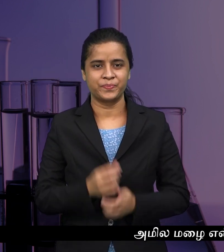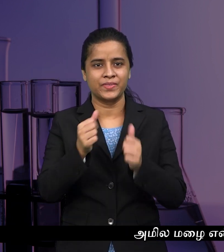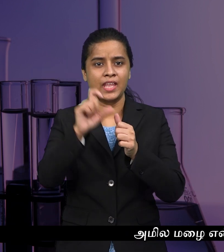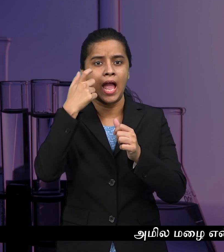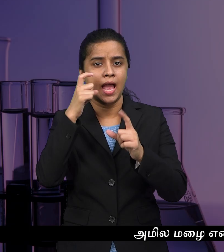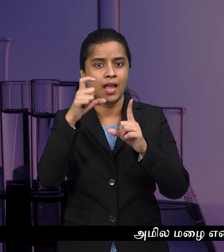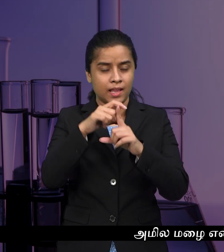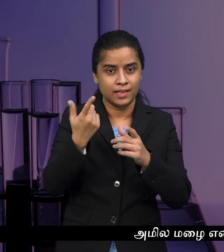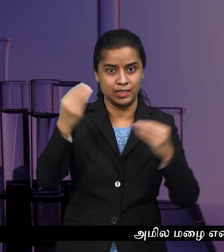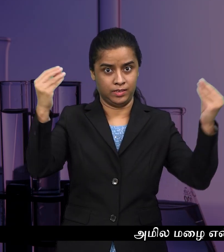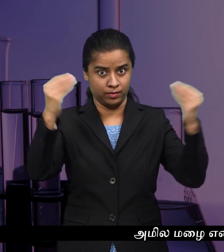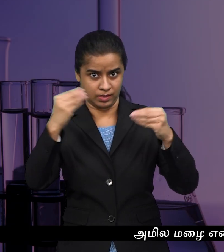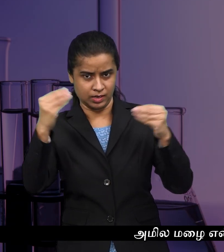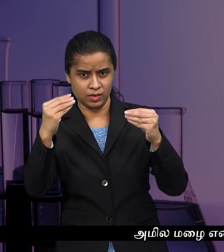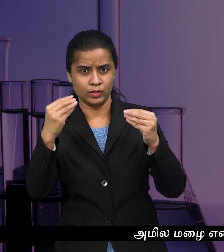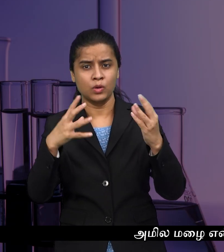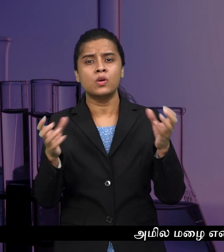அமிலமழை என்பது கார்போனிக் அமிலம்,